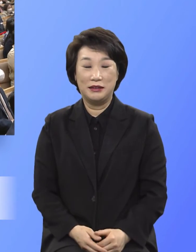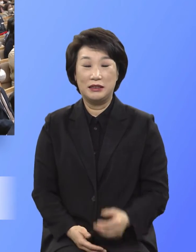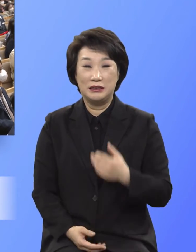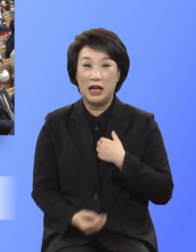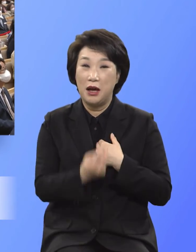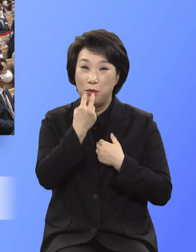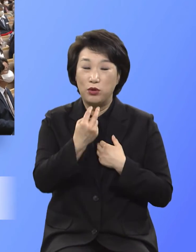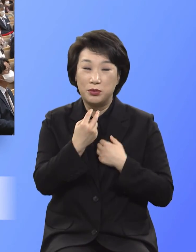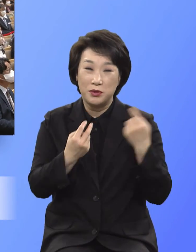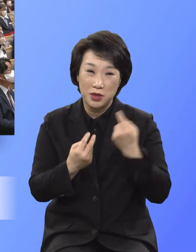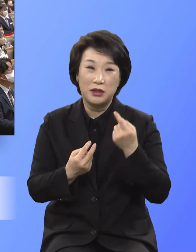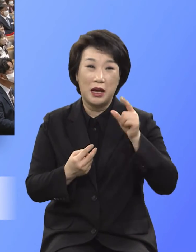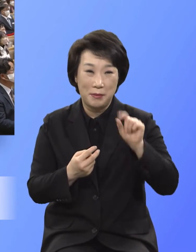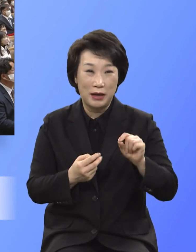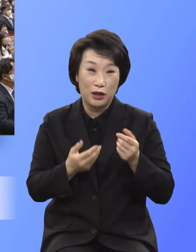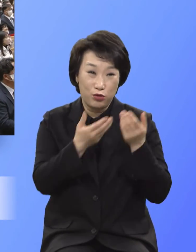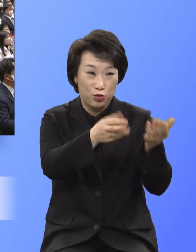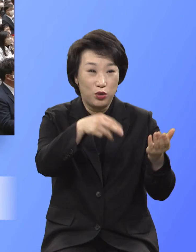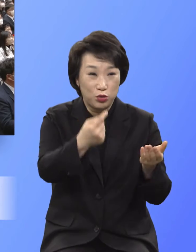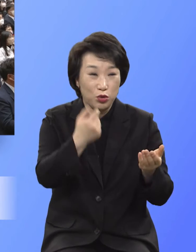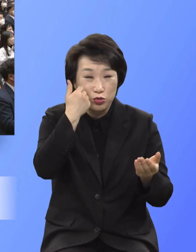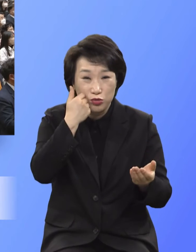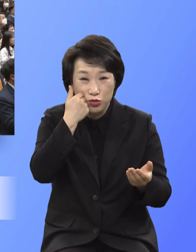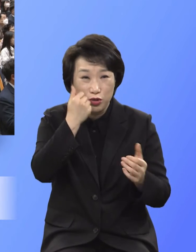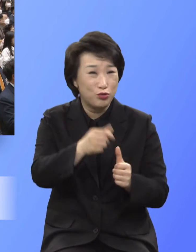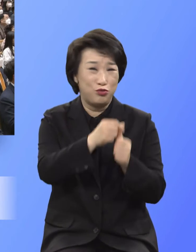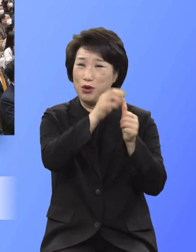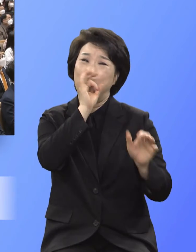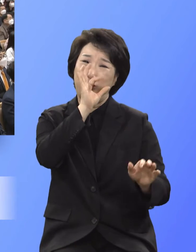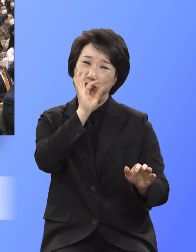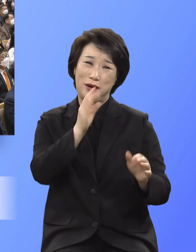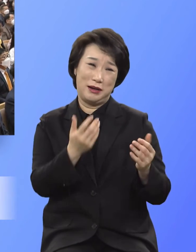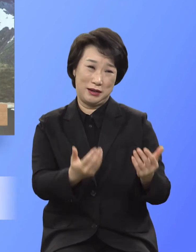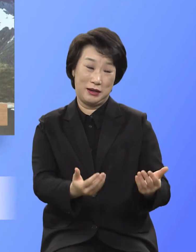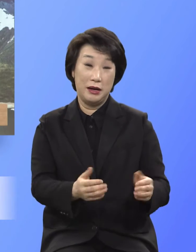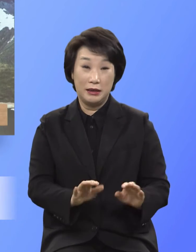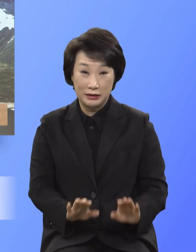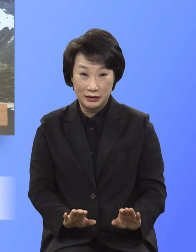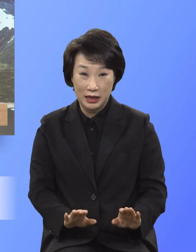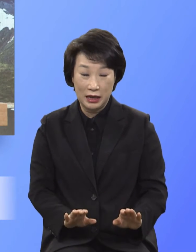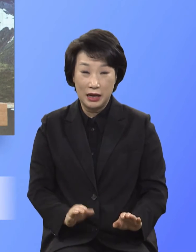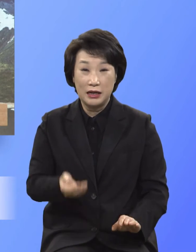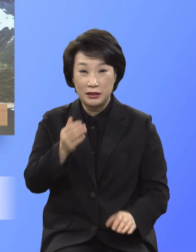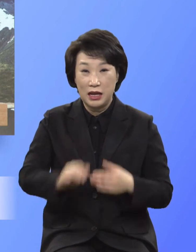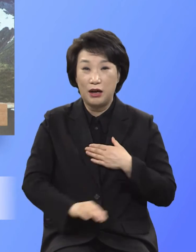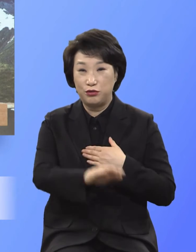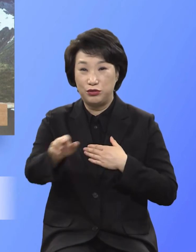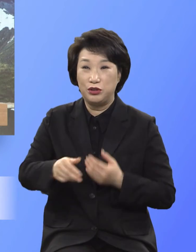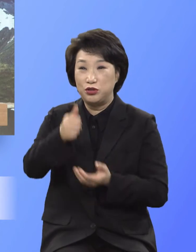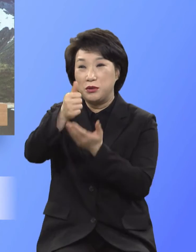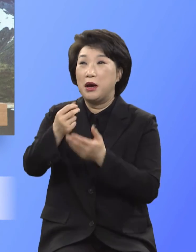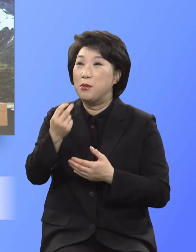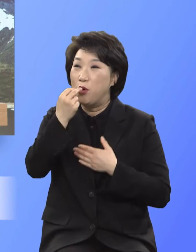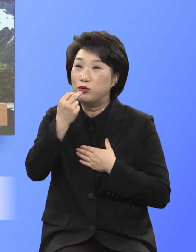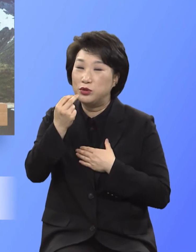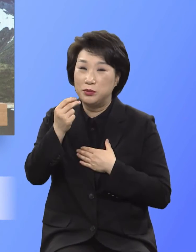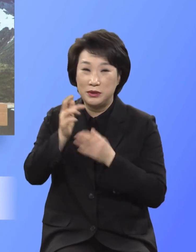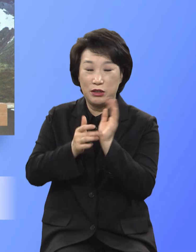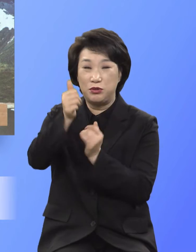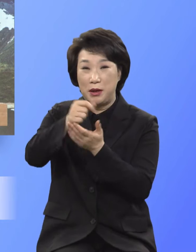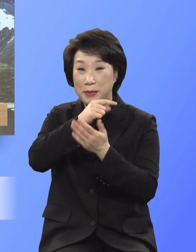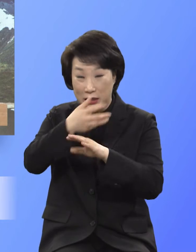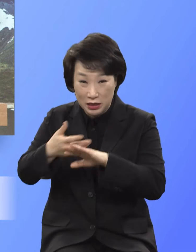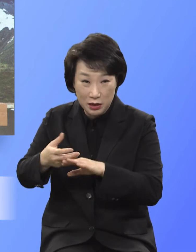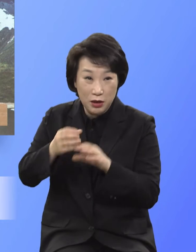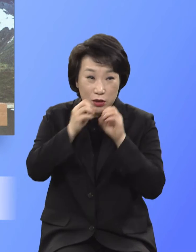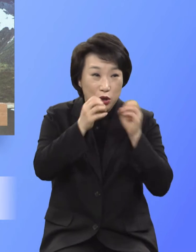내 목숨은 천개 만개 줘도 누구 하나를 구원할 수 없으나 그러나 우리는 주님의 목숨을 피